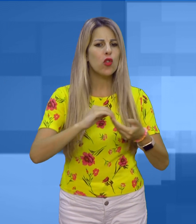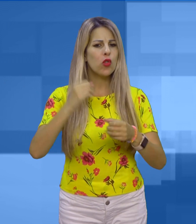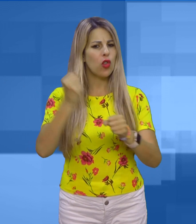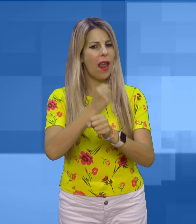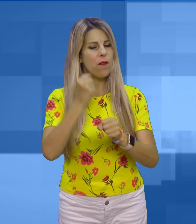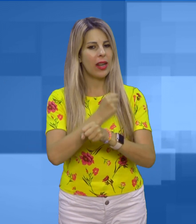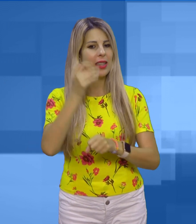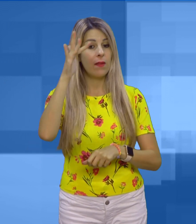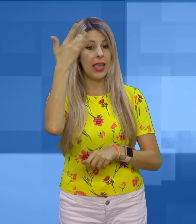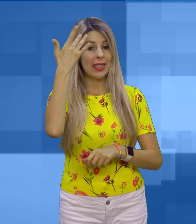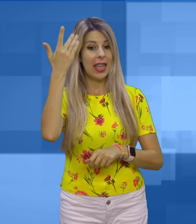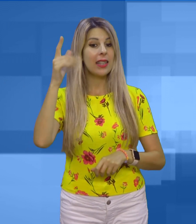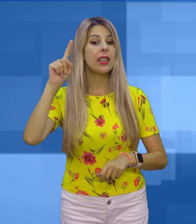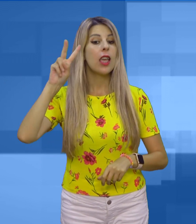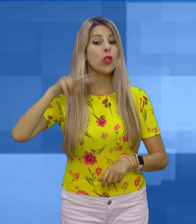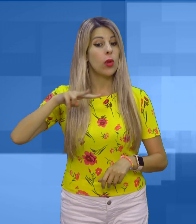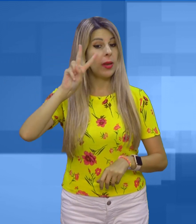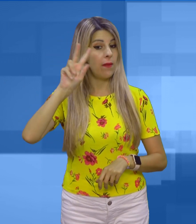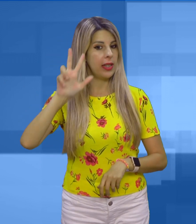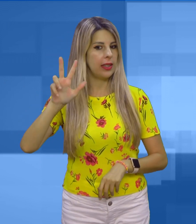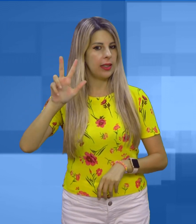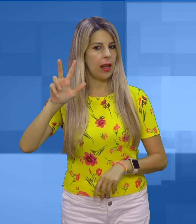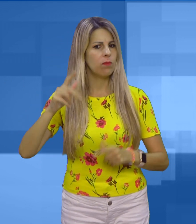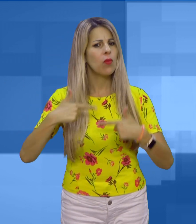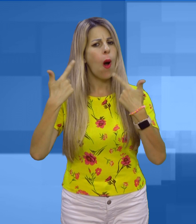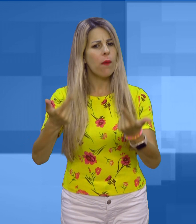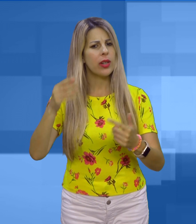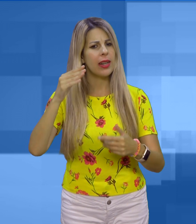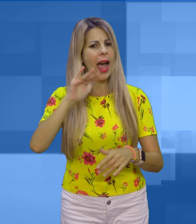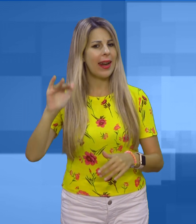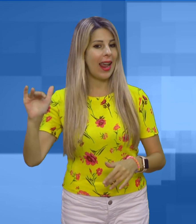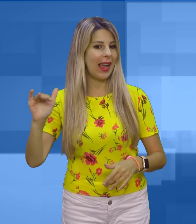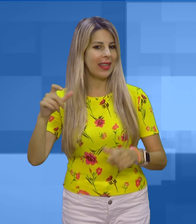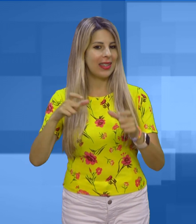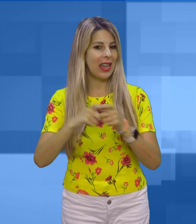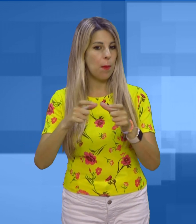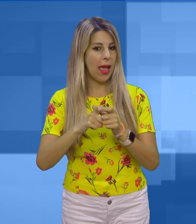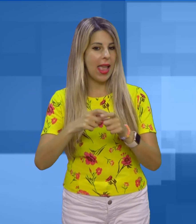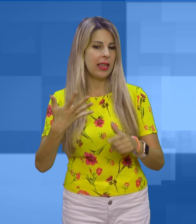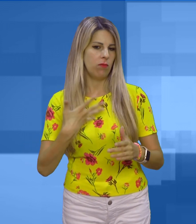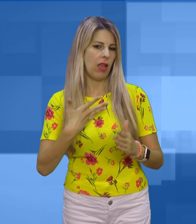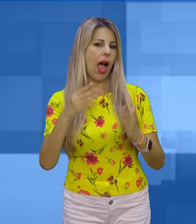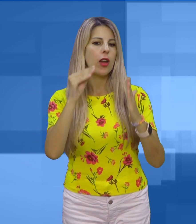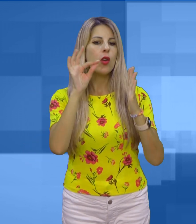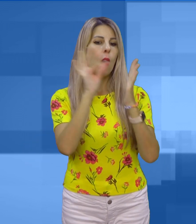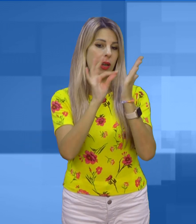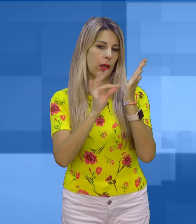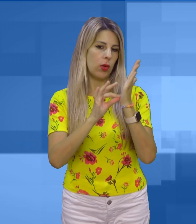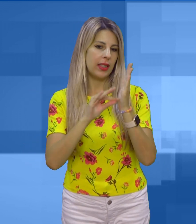attività socio-lavorative estate 2023. Offrirà ai ragazzi del paese, in possesso dei requisiti